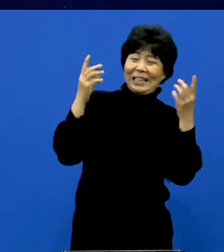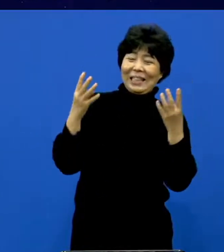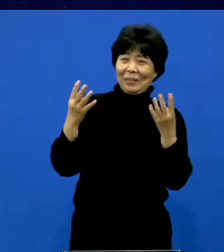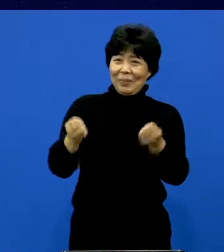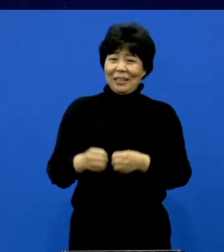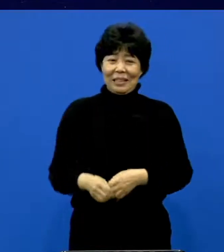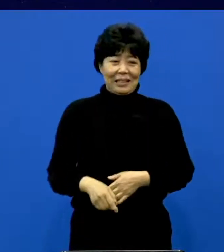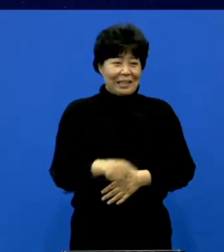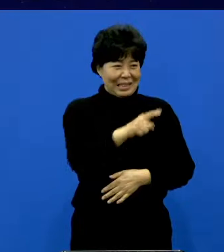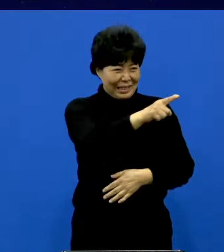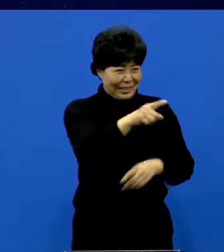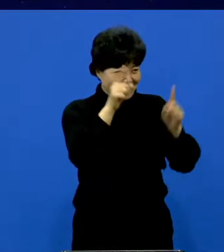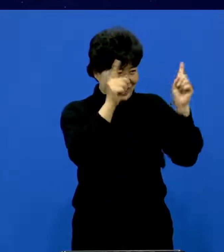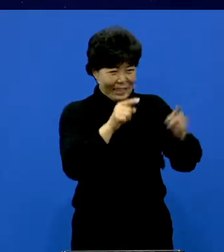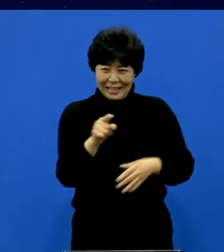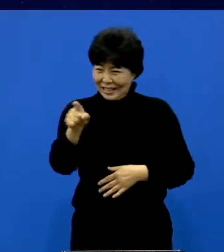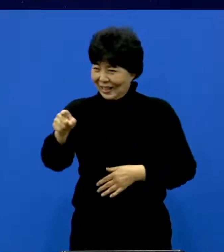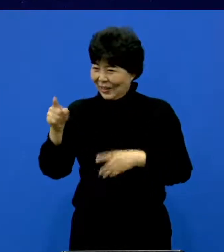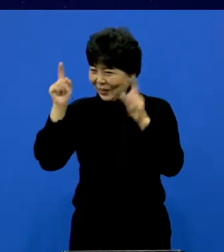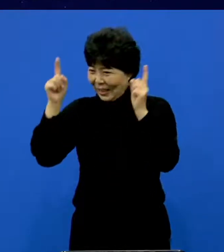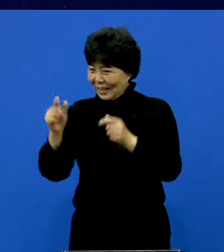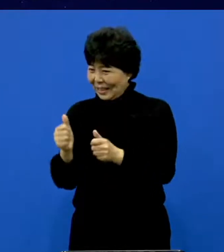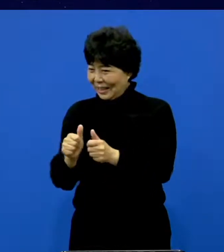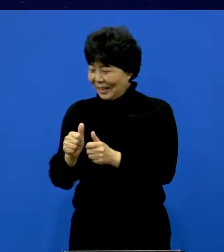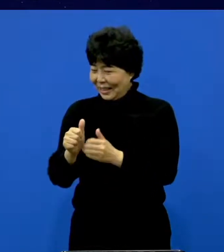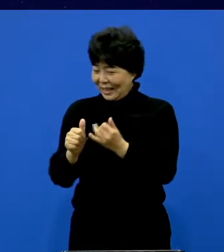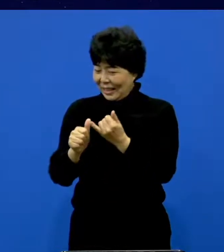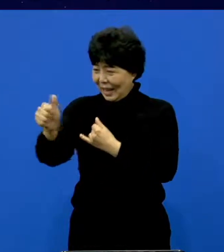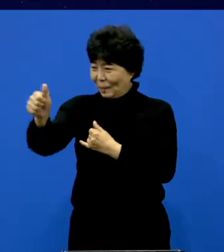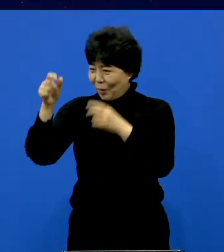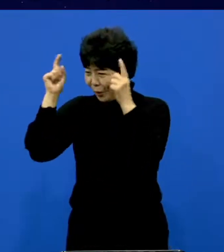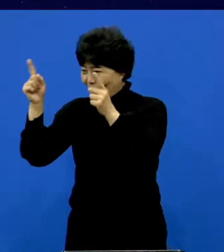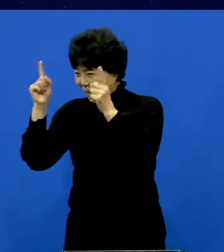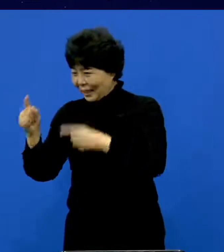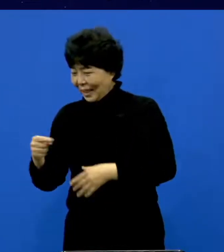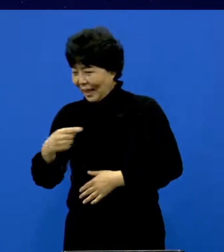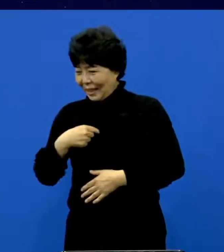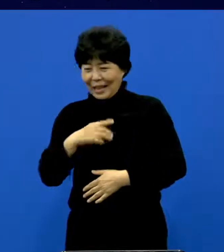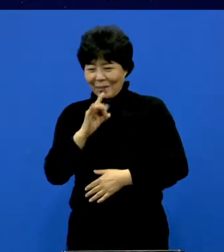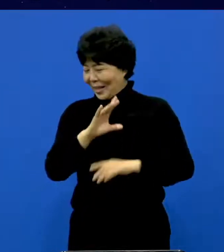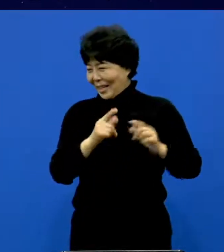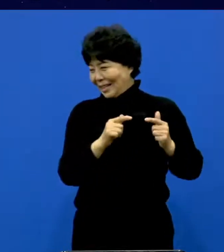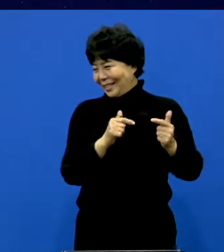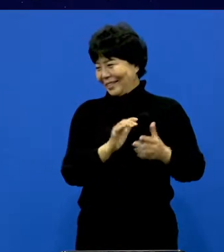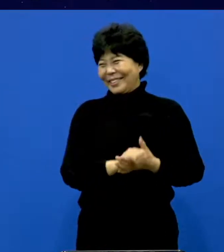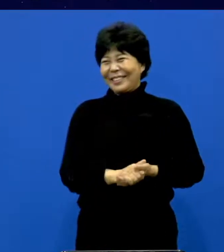저기도 탕자고 저기도 탕자고 남편도 탕자고 자기는 탕자가 아니야.